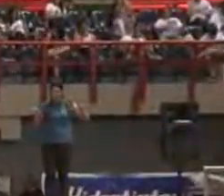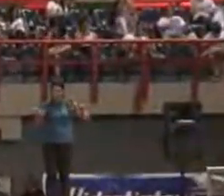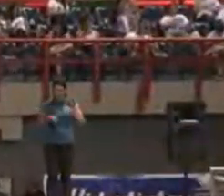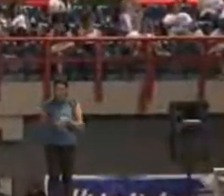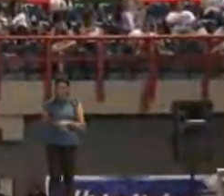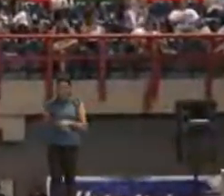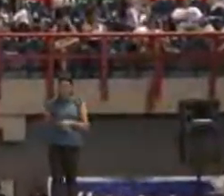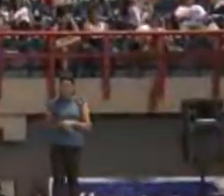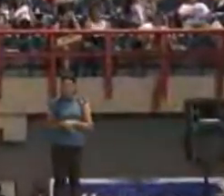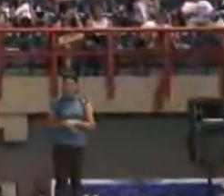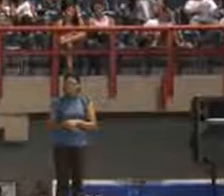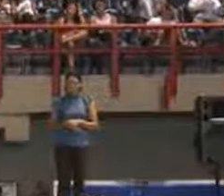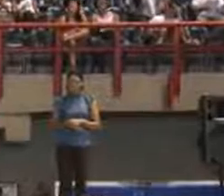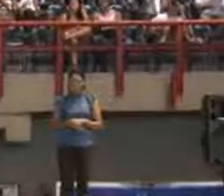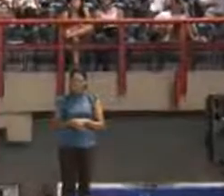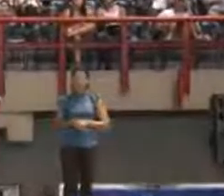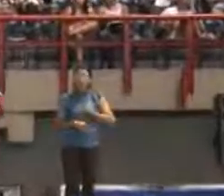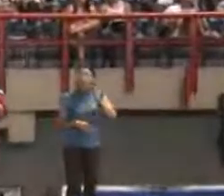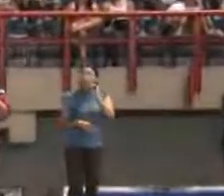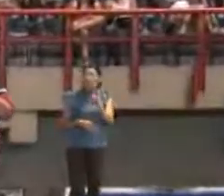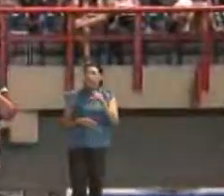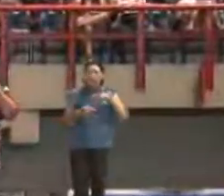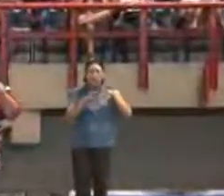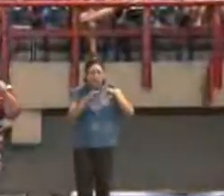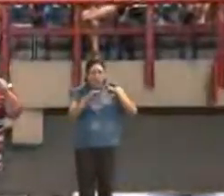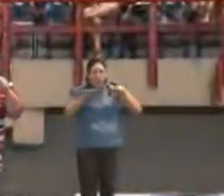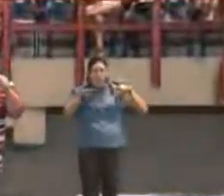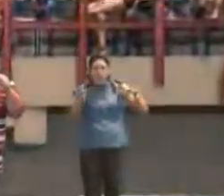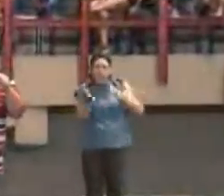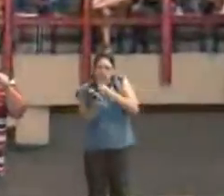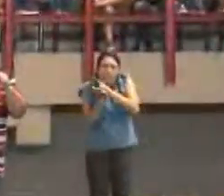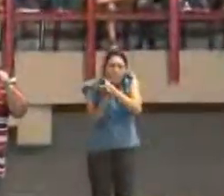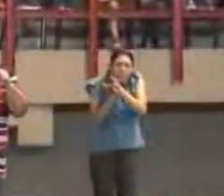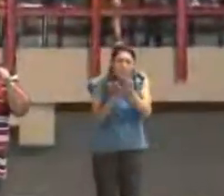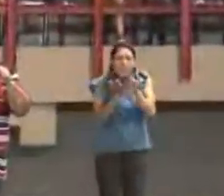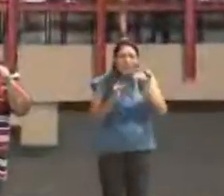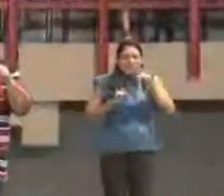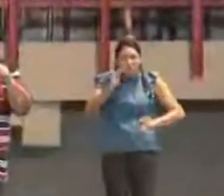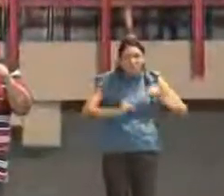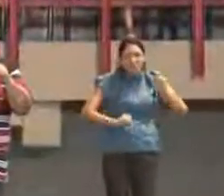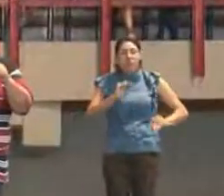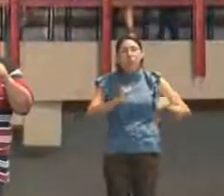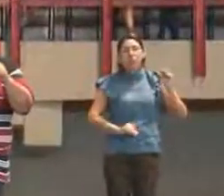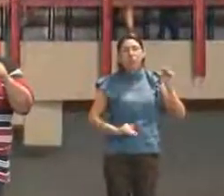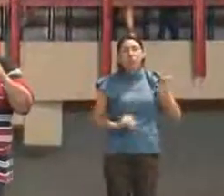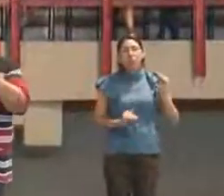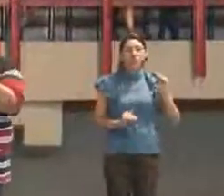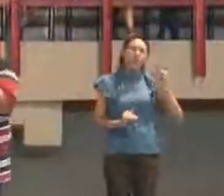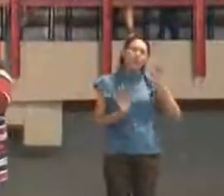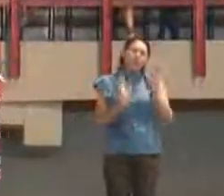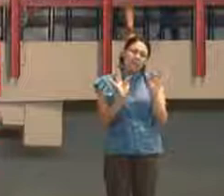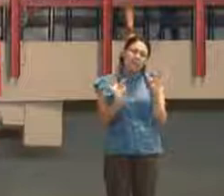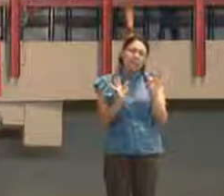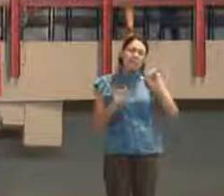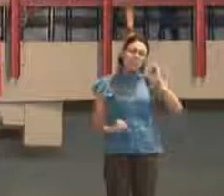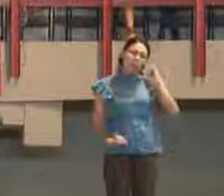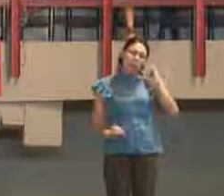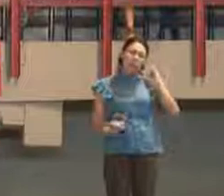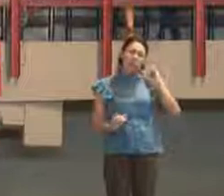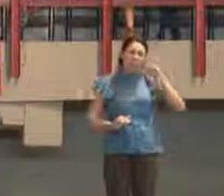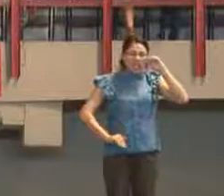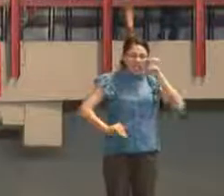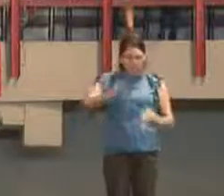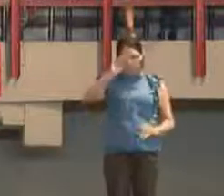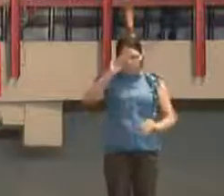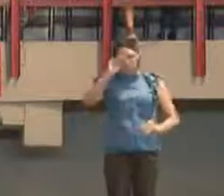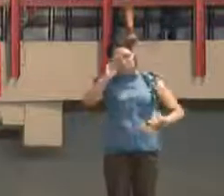vermelho aqui, ó. Maior regularidade implica em menor desvio. Portanto,